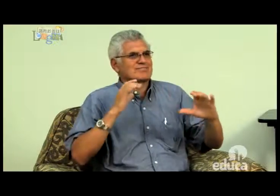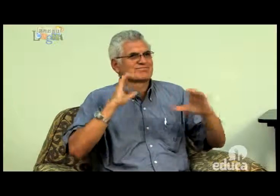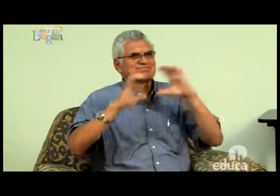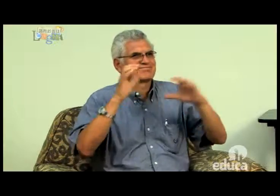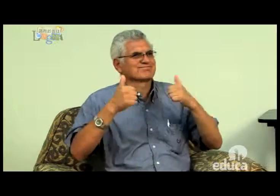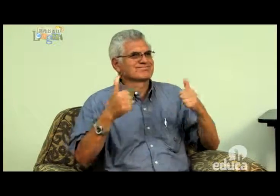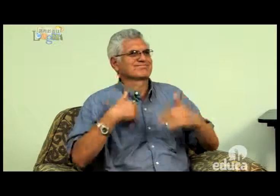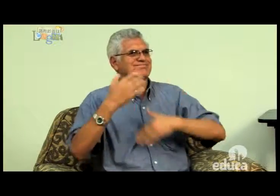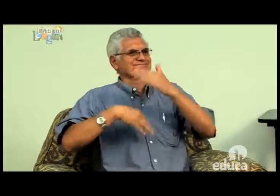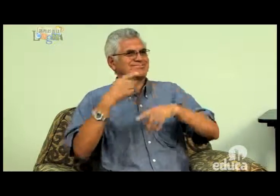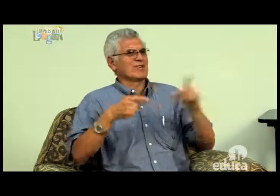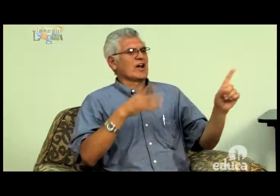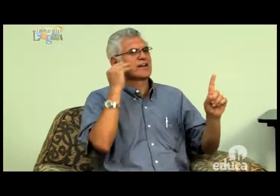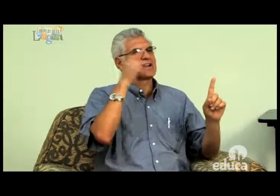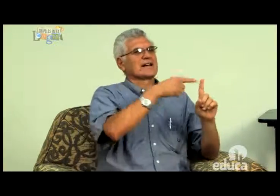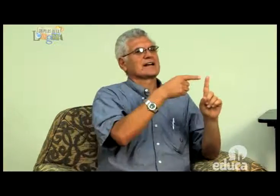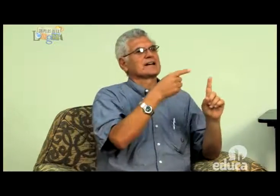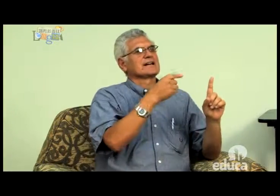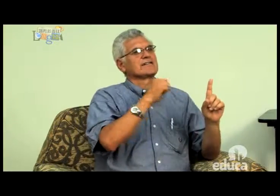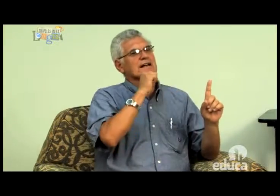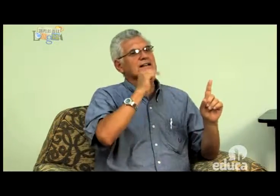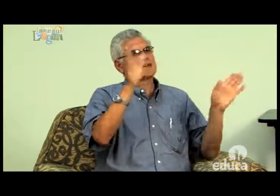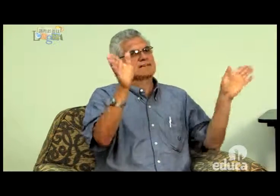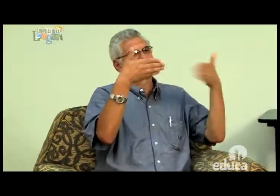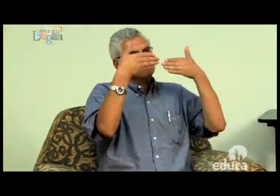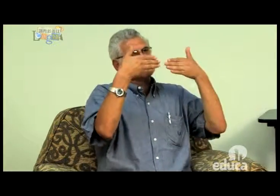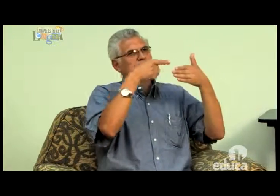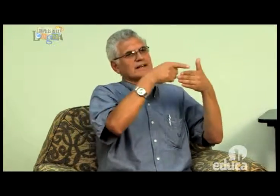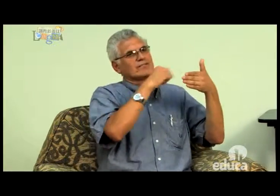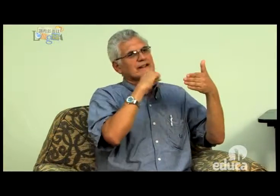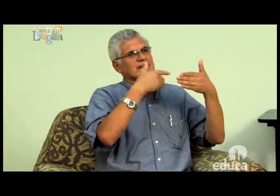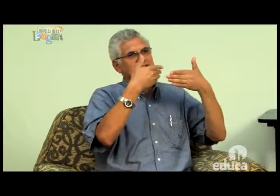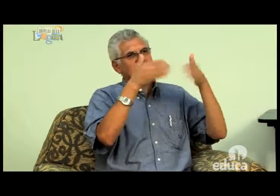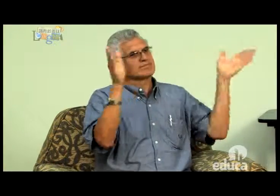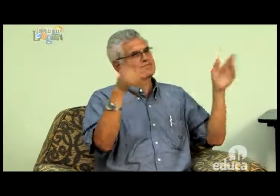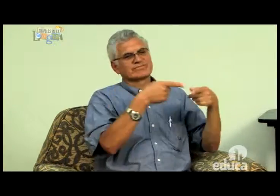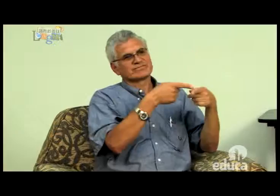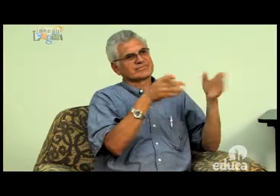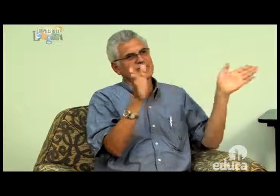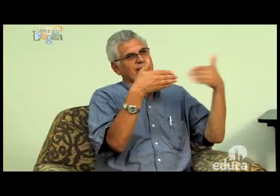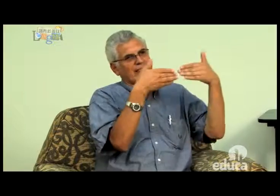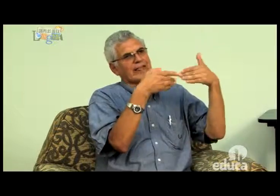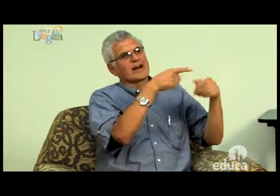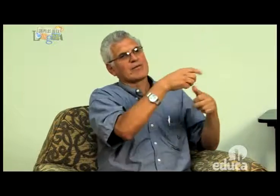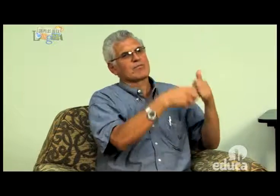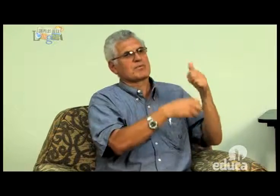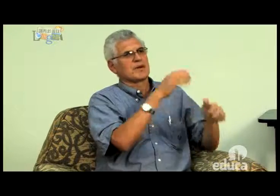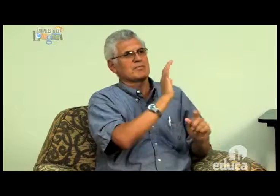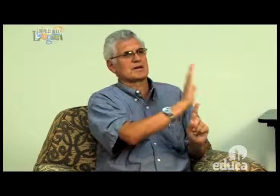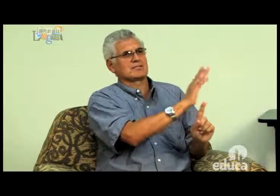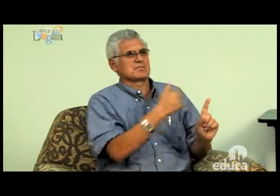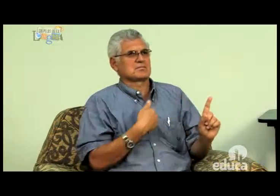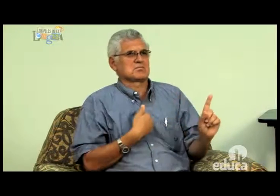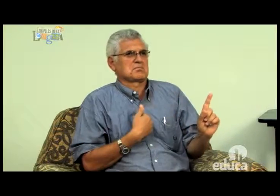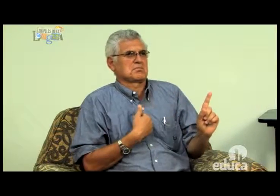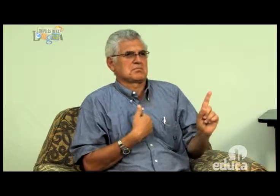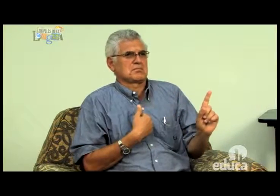y querían aprender el lenguaje de señas. Otras personas simplemente se alejaban porque no querían